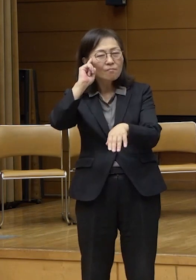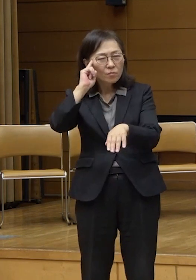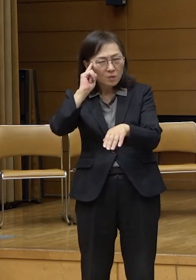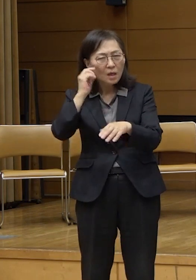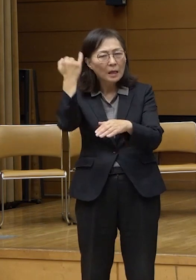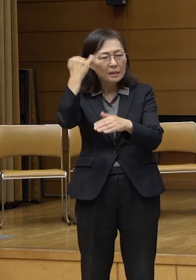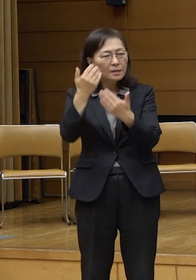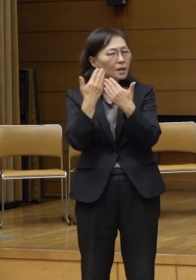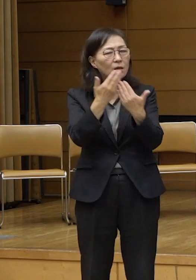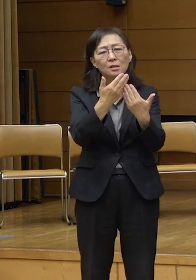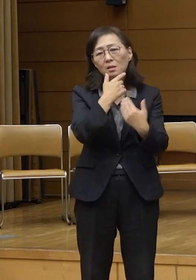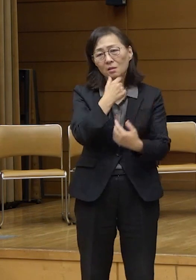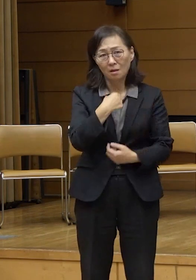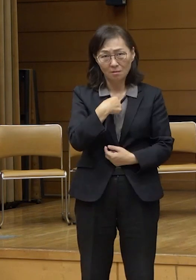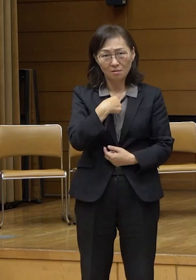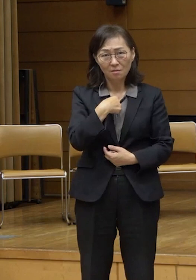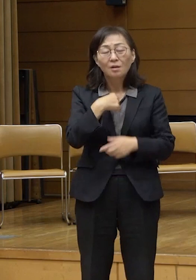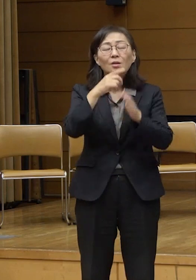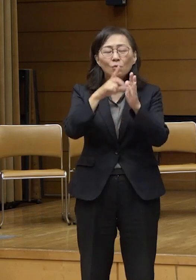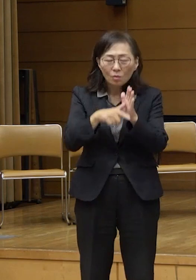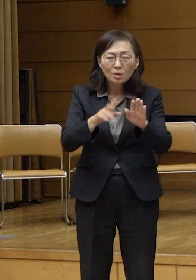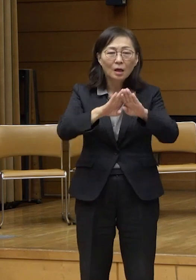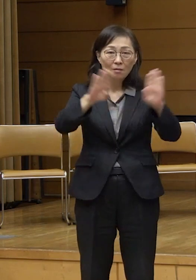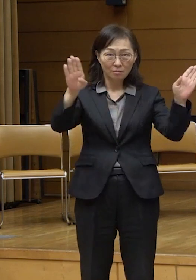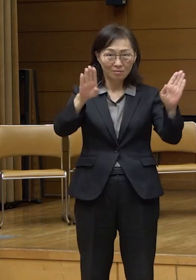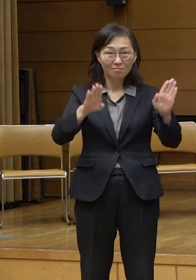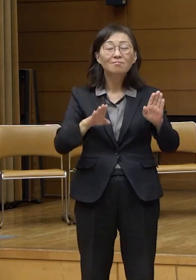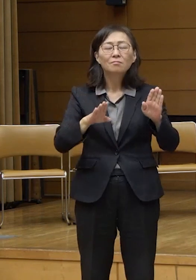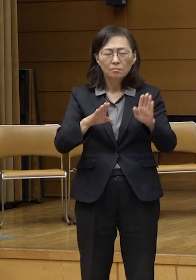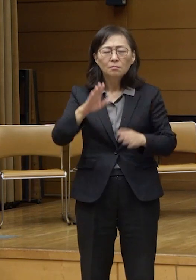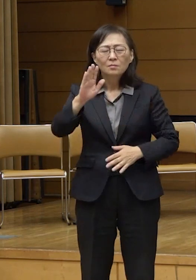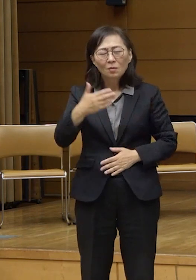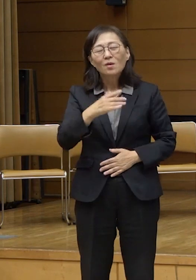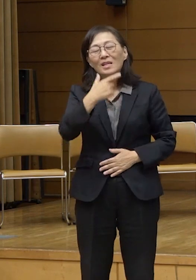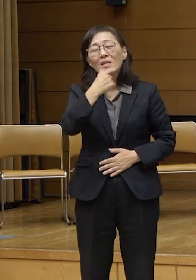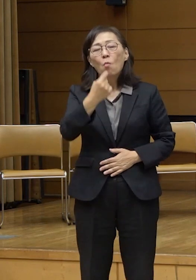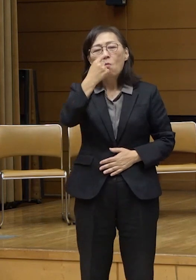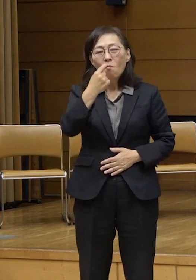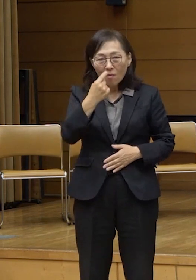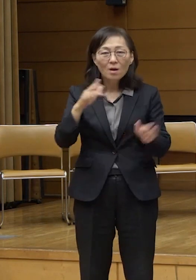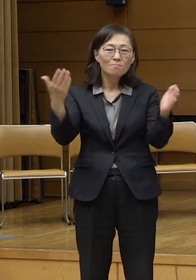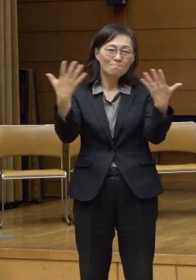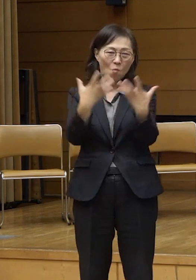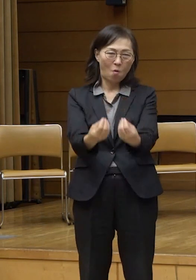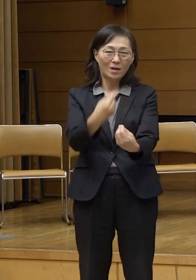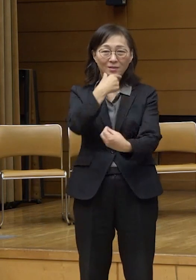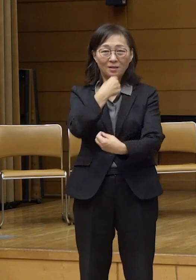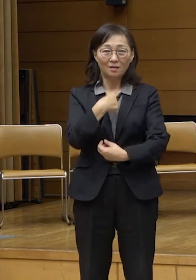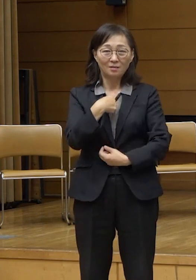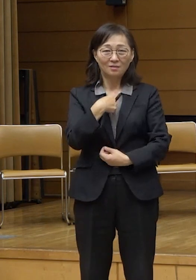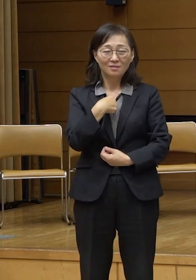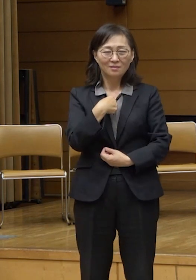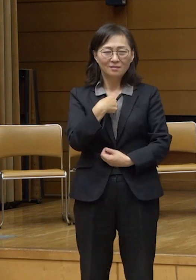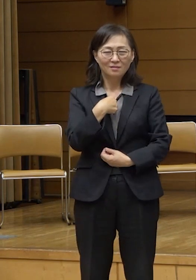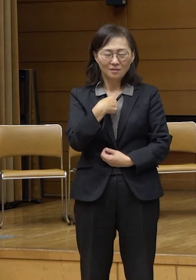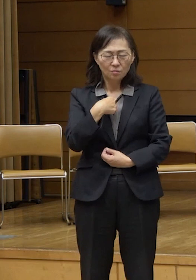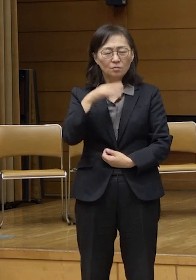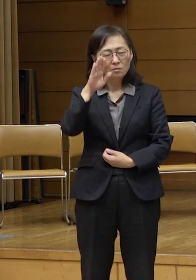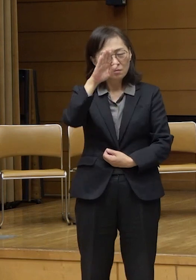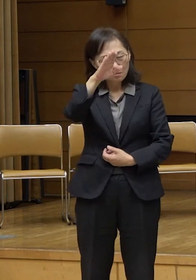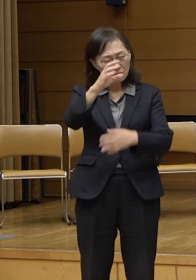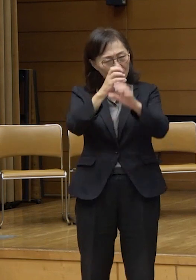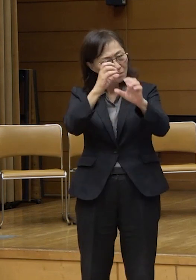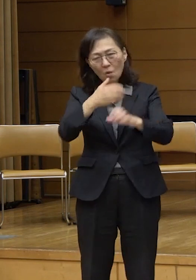ても希望としては一区切りしたいですけど、ただ今後全く想定できない、状況にあると